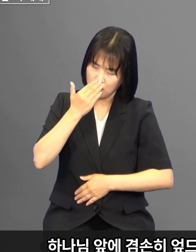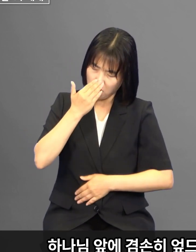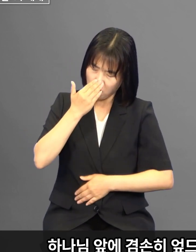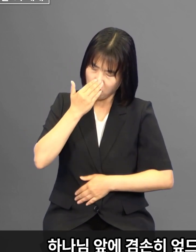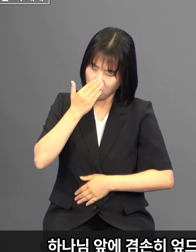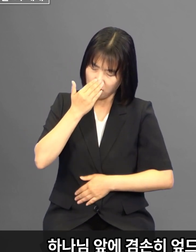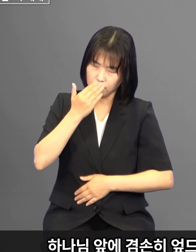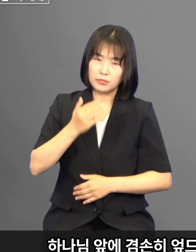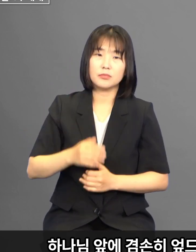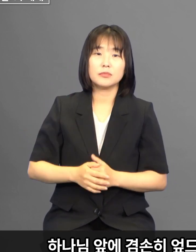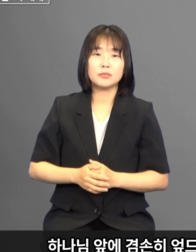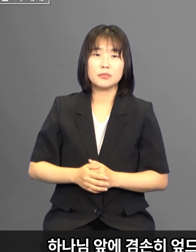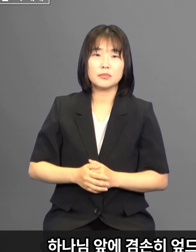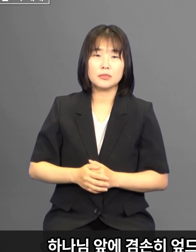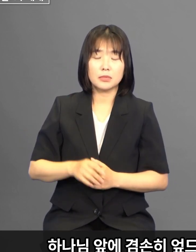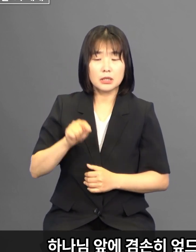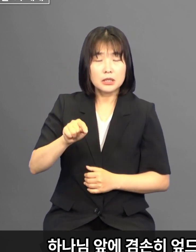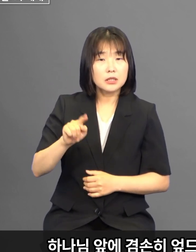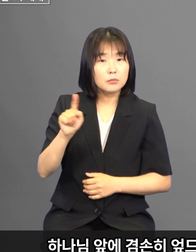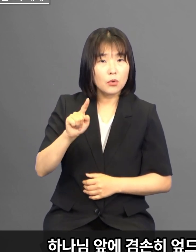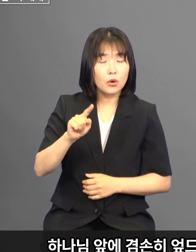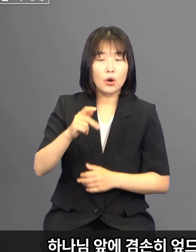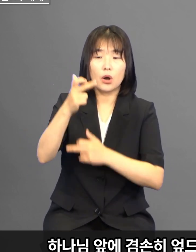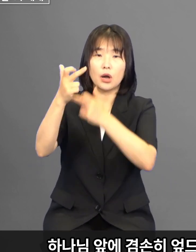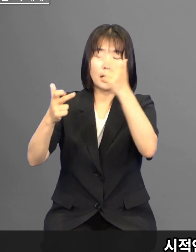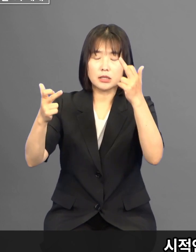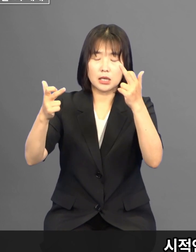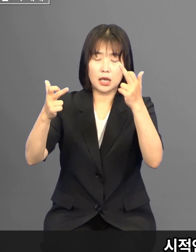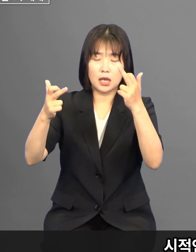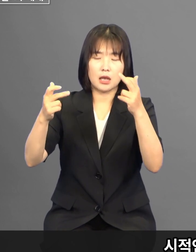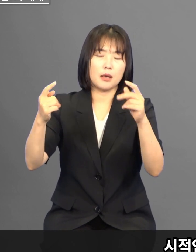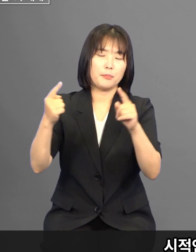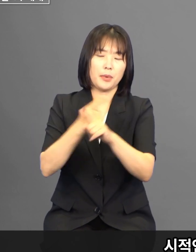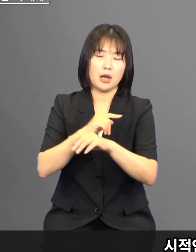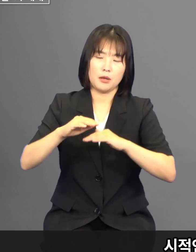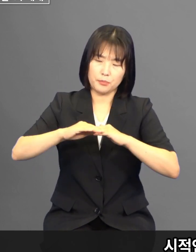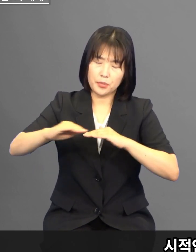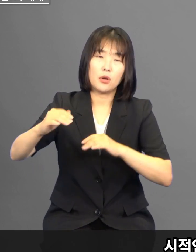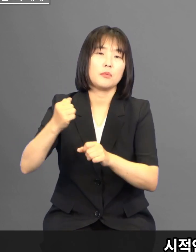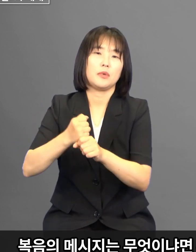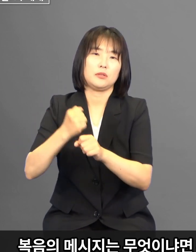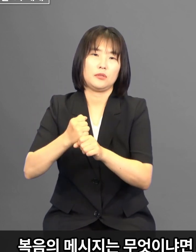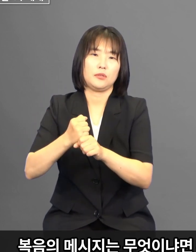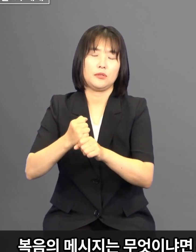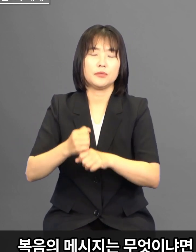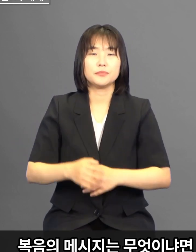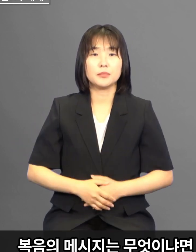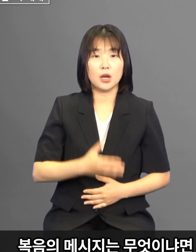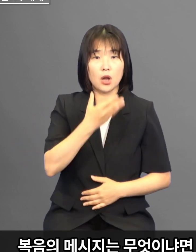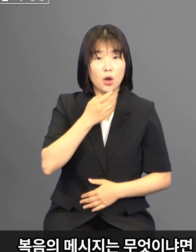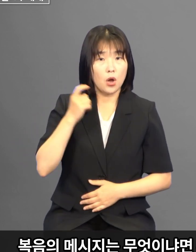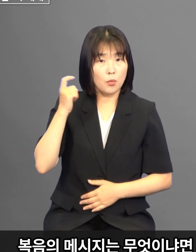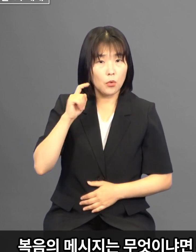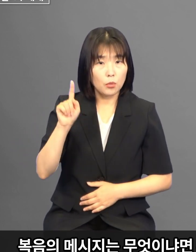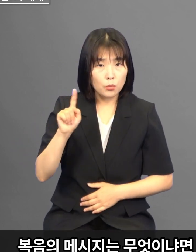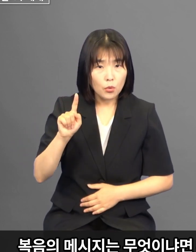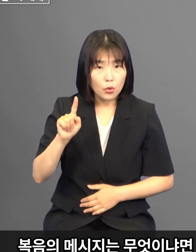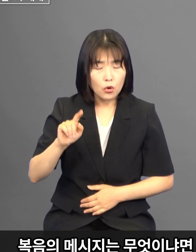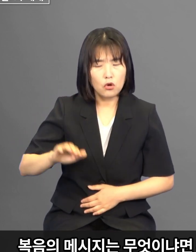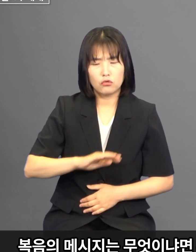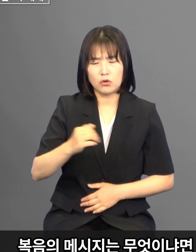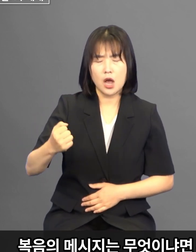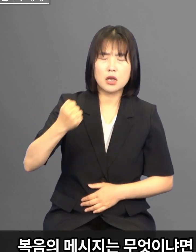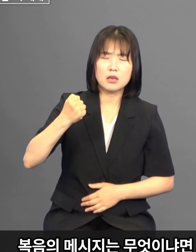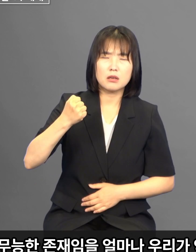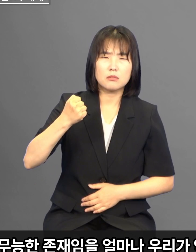엎드리는 것을 바로 산이 평지가 된다는 시적인 표현인 것이죠. 복음의 메시지는 무엇이냐면, 우리 힘으로는